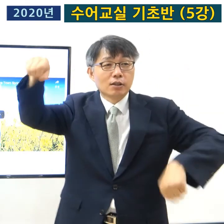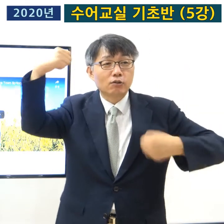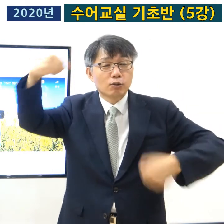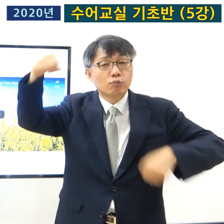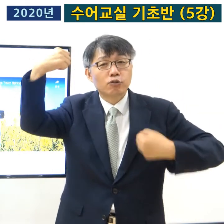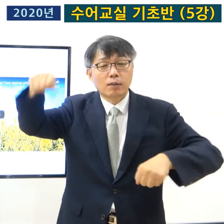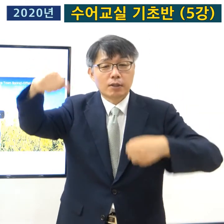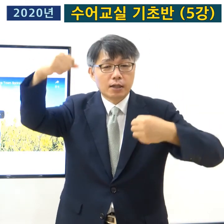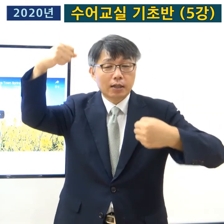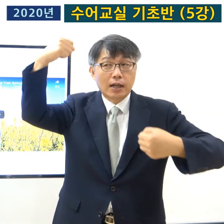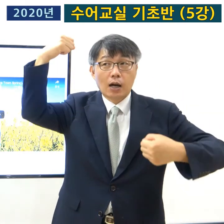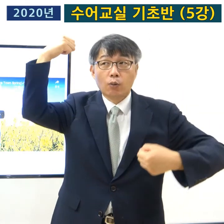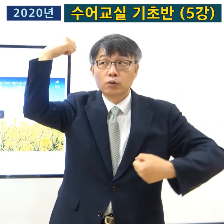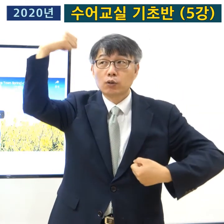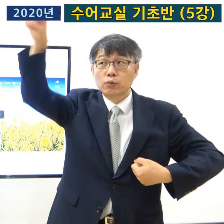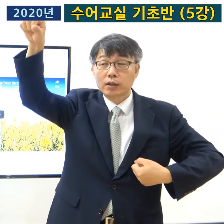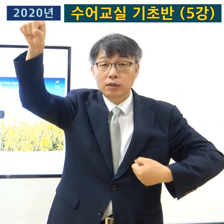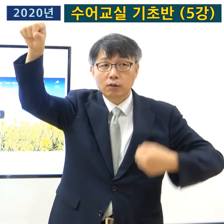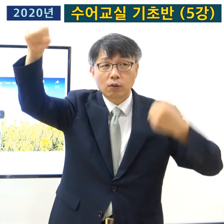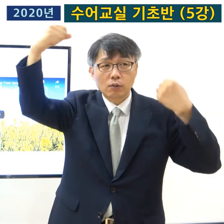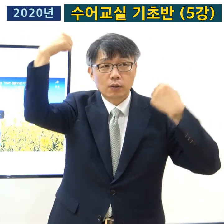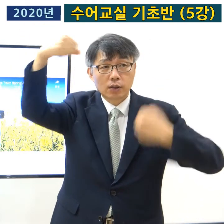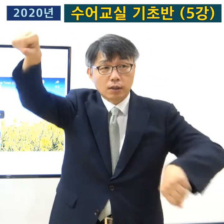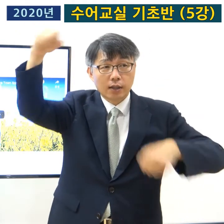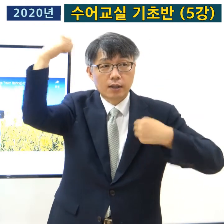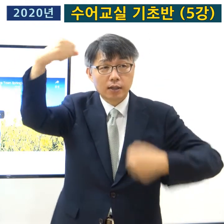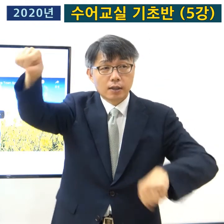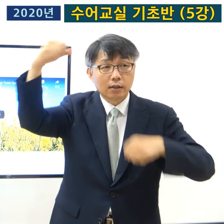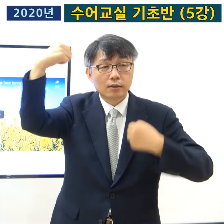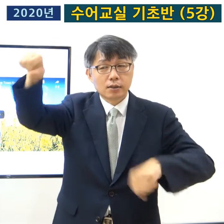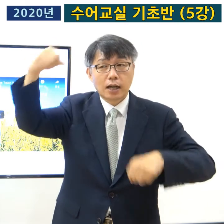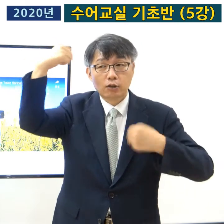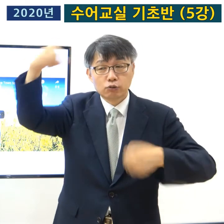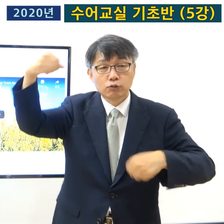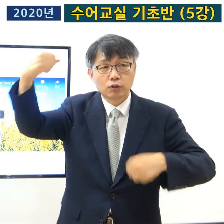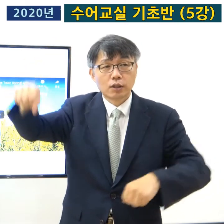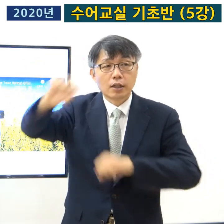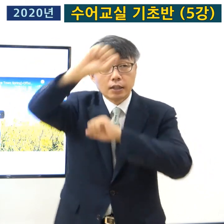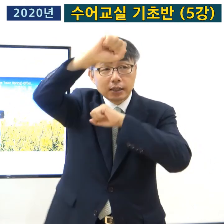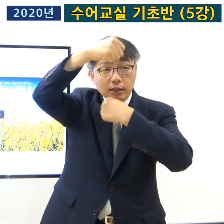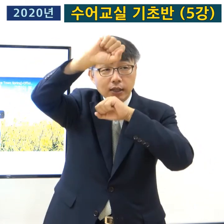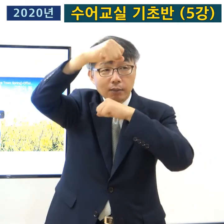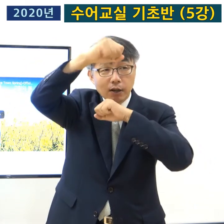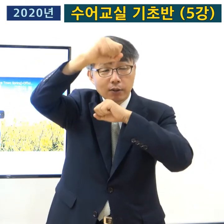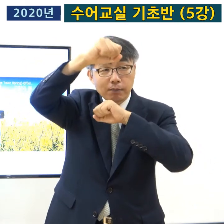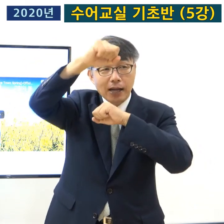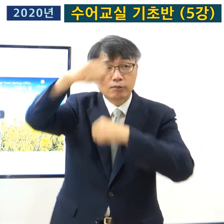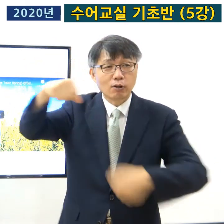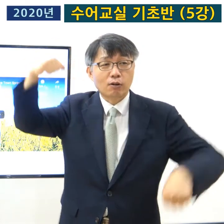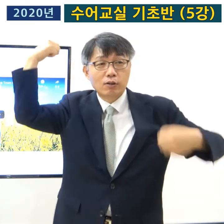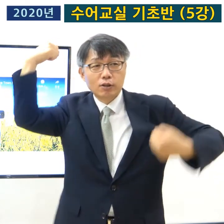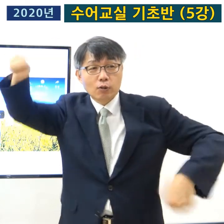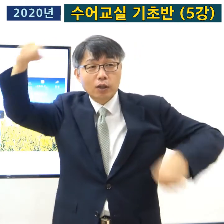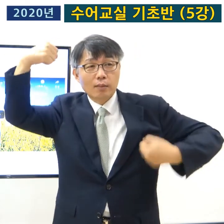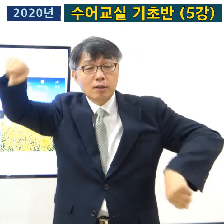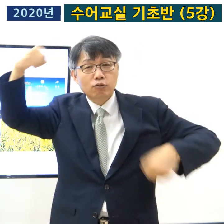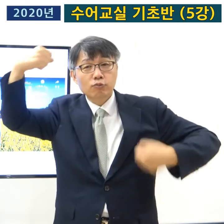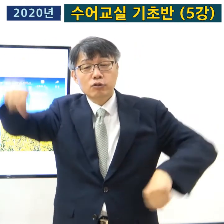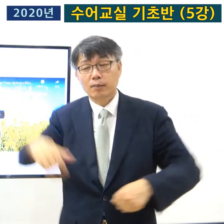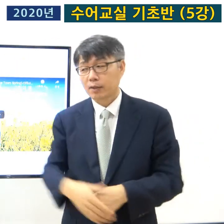흔들어주면 춤추답니다. 자 오른손 위에 손 들고 이렇게 흔들다. 이렇게 하면 발이고요. 이렇게 하면 춤추답니다.